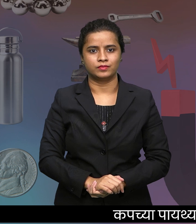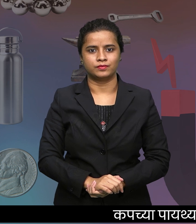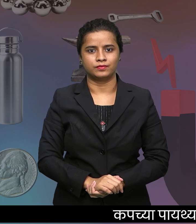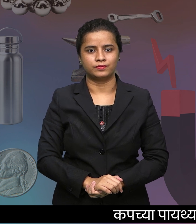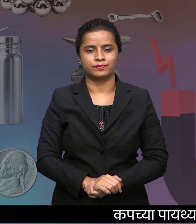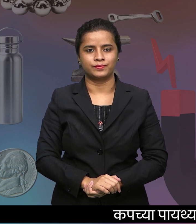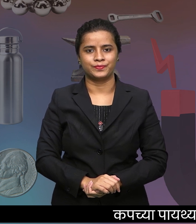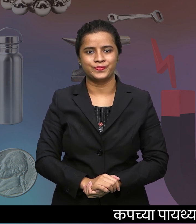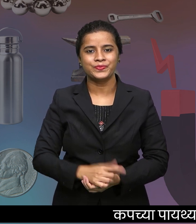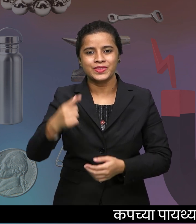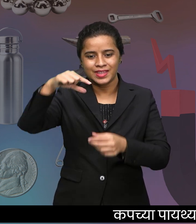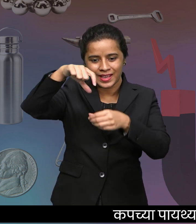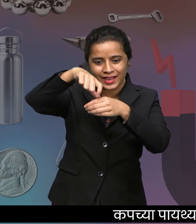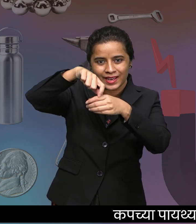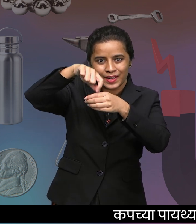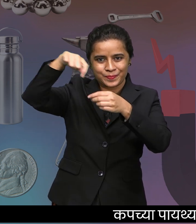कपच्या पायथ्याजवळ क्लिप चिमटा आणा.